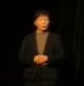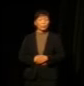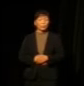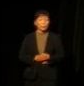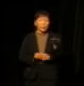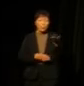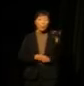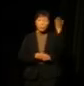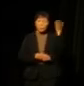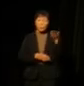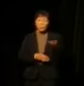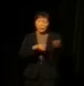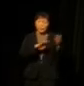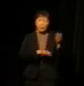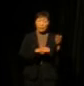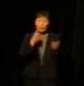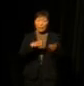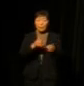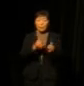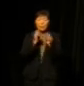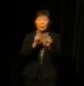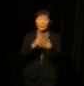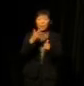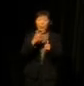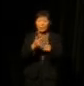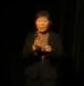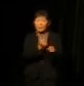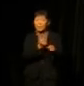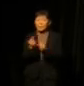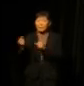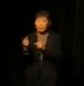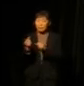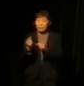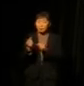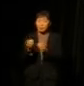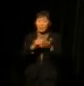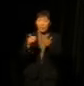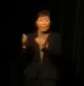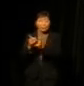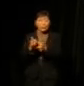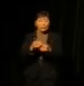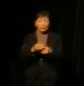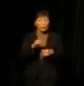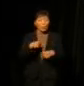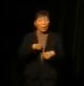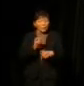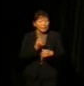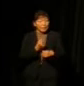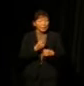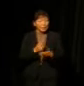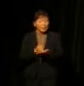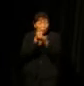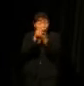上から北の方から南相馬市避難指示解除区域っていうところは、ここは主に、ね、自主避難のところ